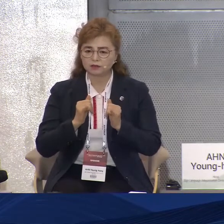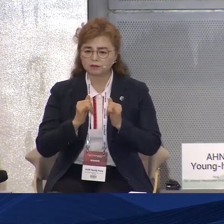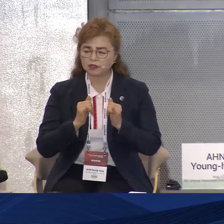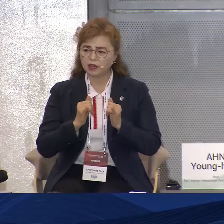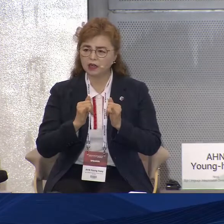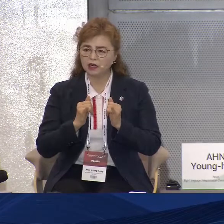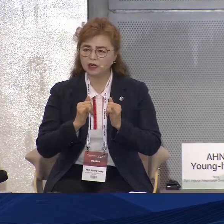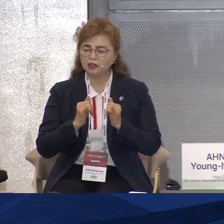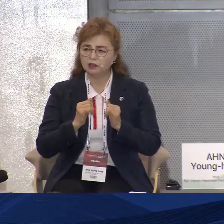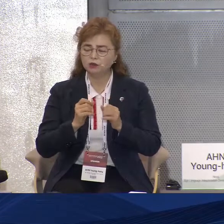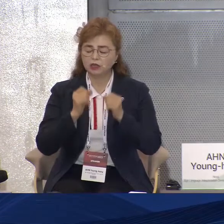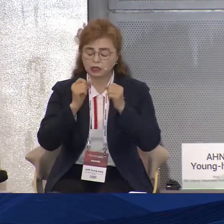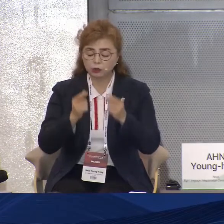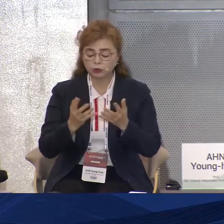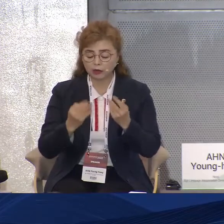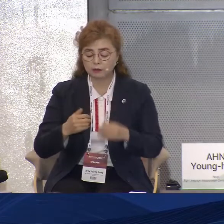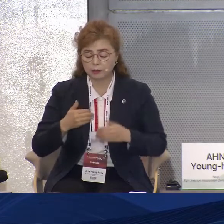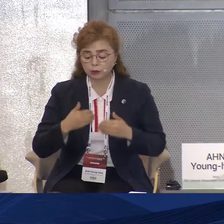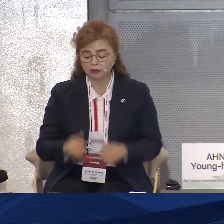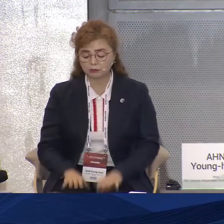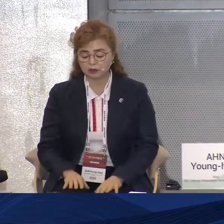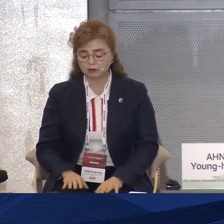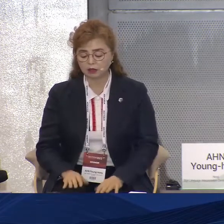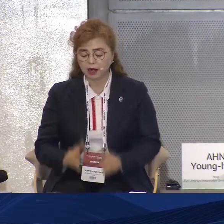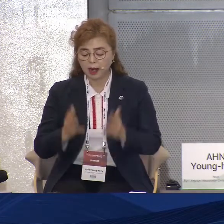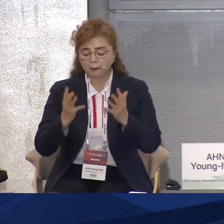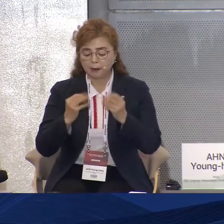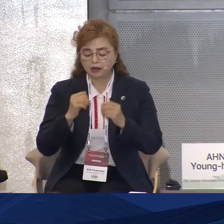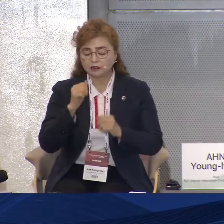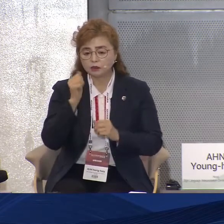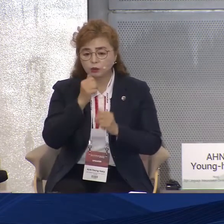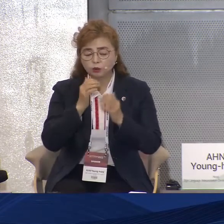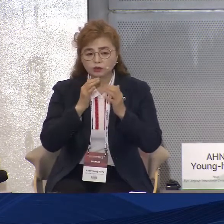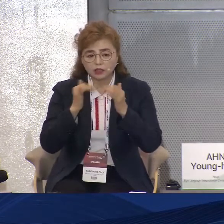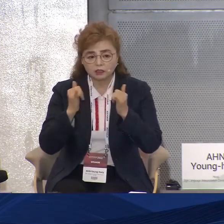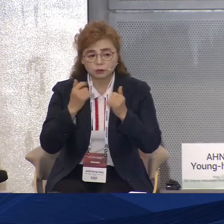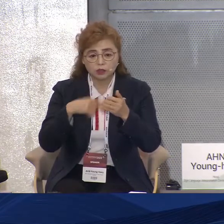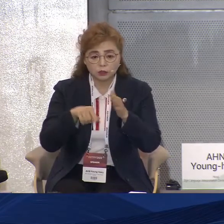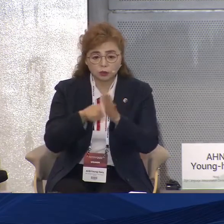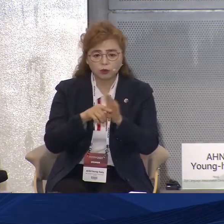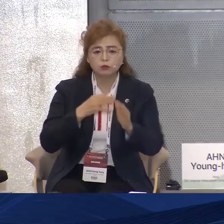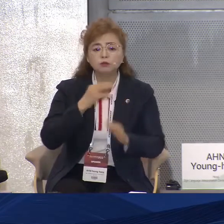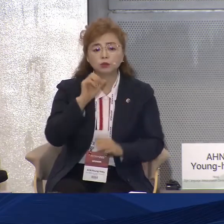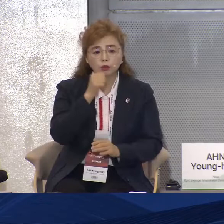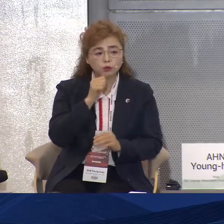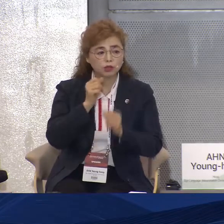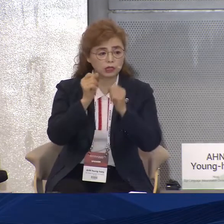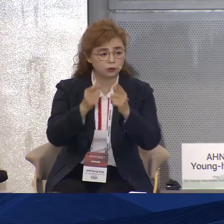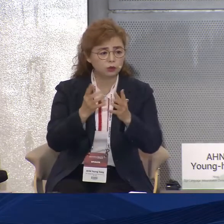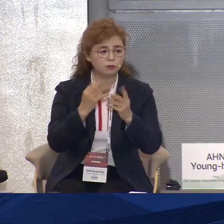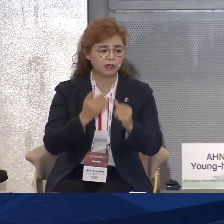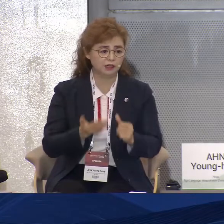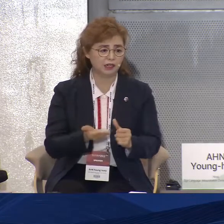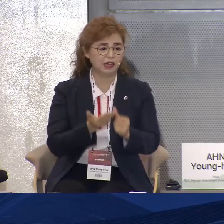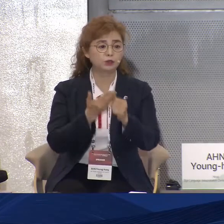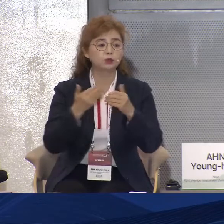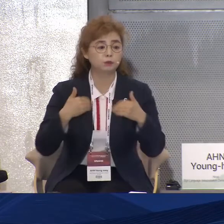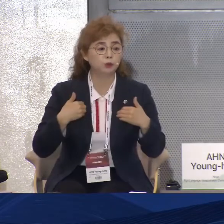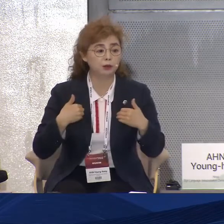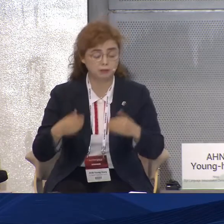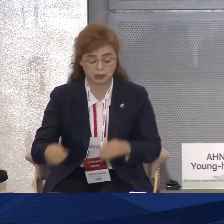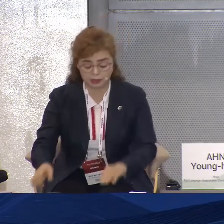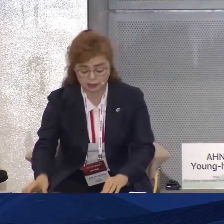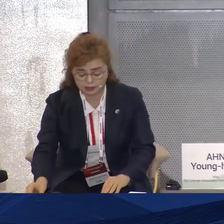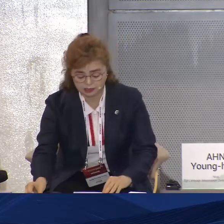농인에게도 이런 기회도 많이 필요하지만은 많은 통역사들을 위해서도 음성 통역의 기회도 많이 이렇게